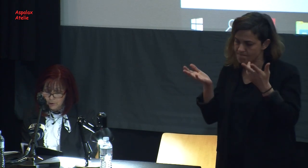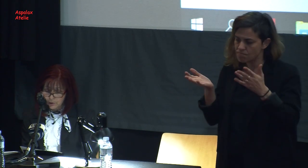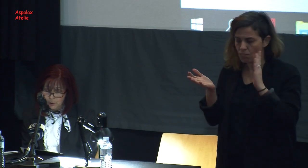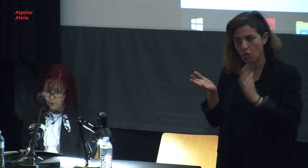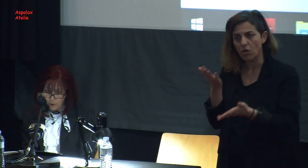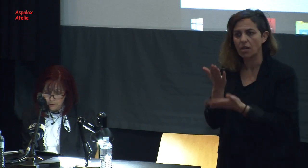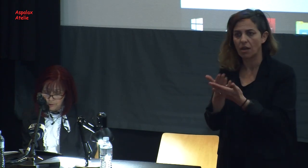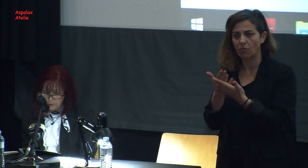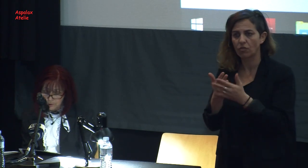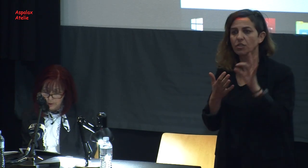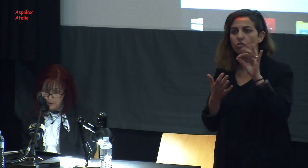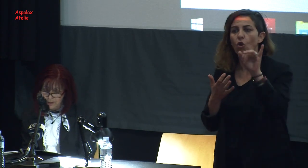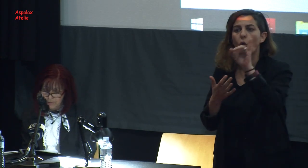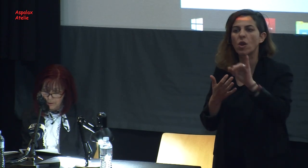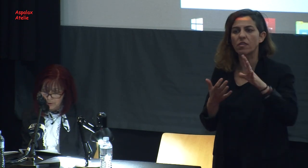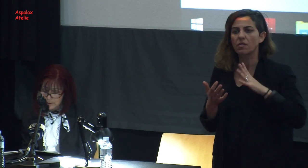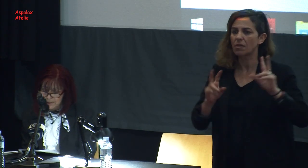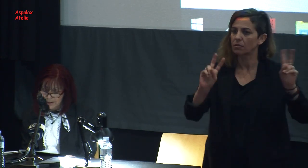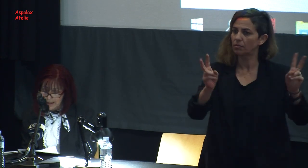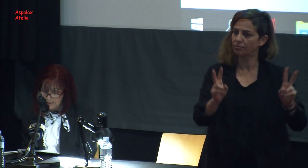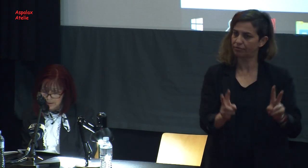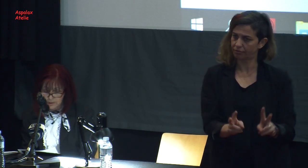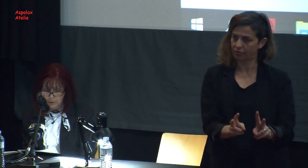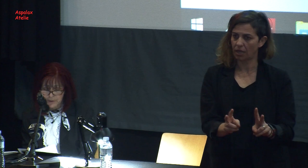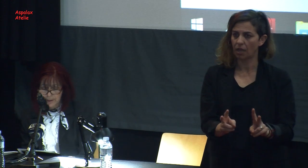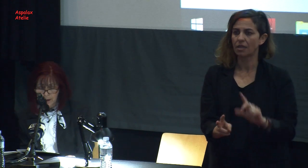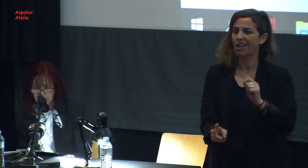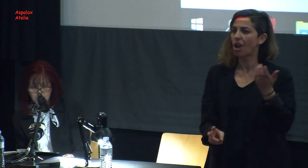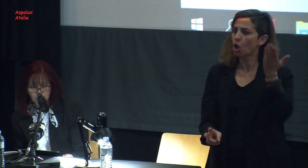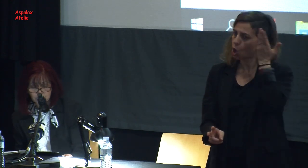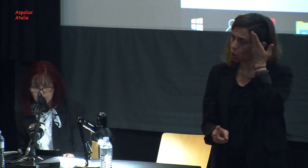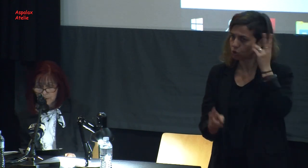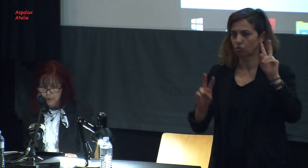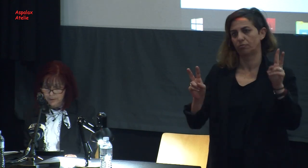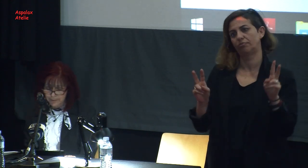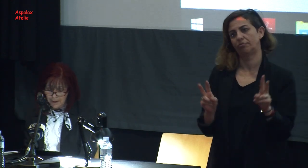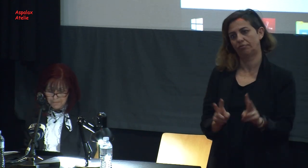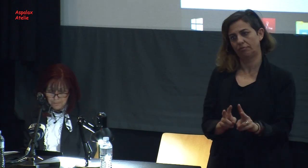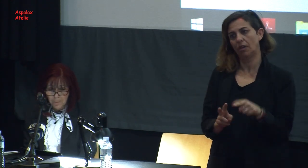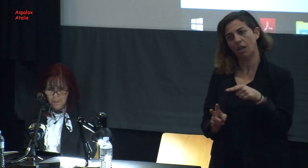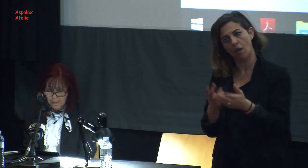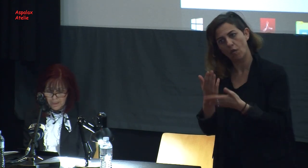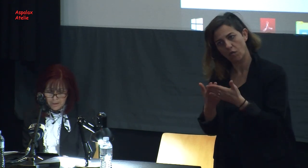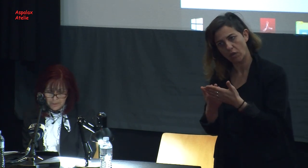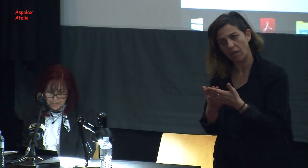να μειώσει το κόστος και να ευοδώσει την ένταξη των ψυχικά πασχόντων στην κοινότητα.